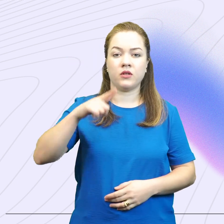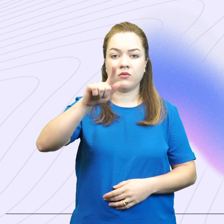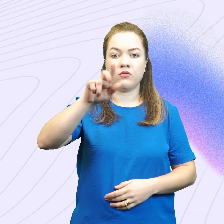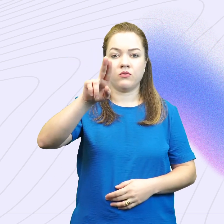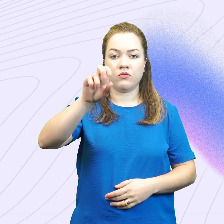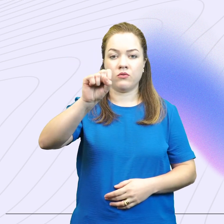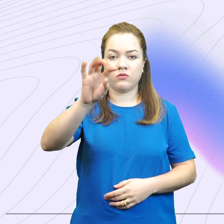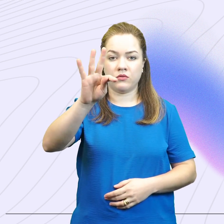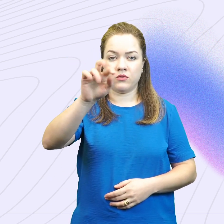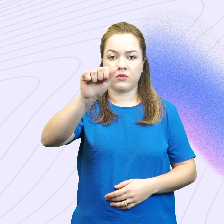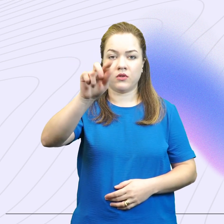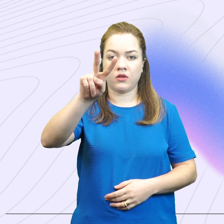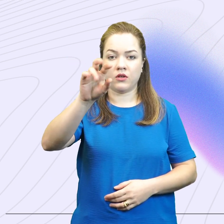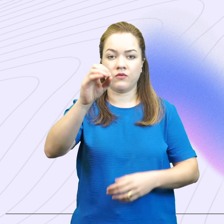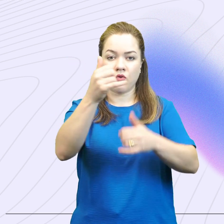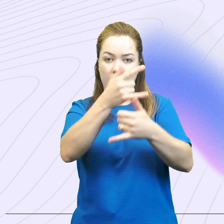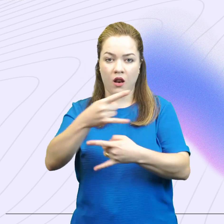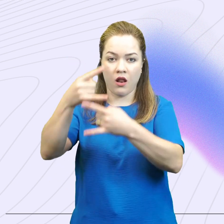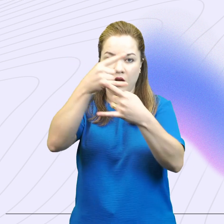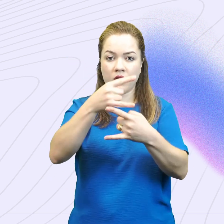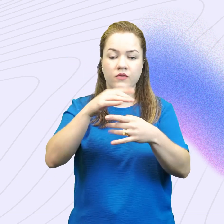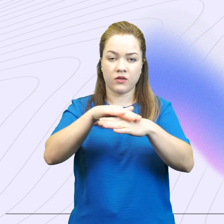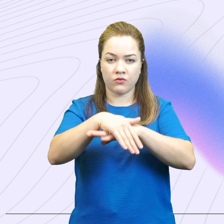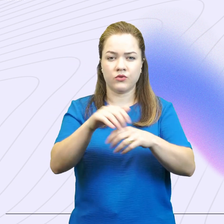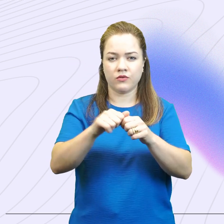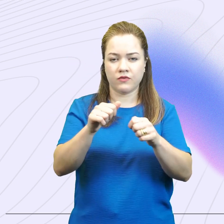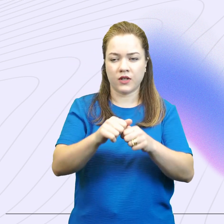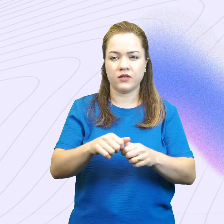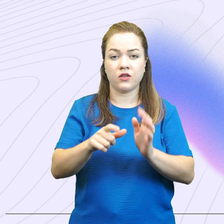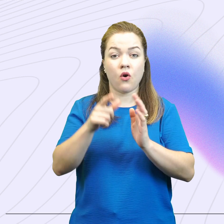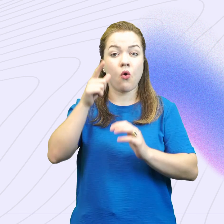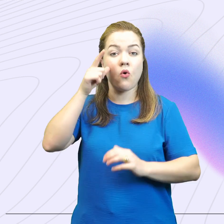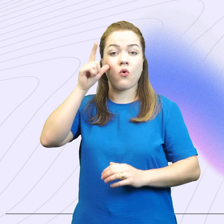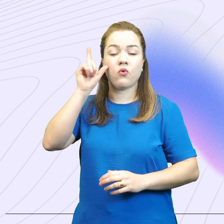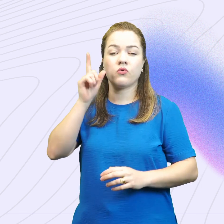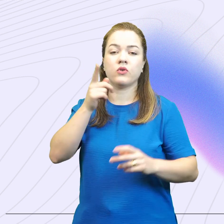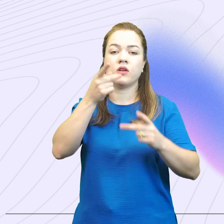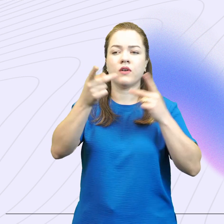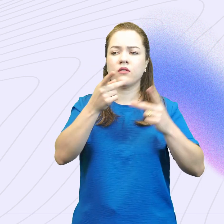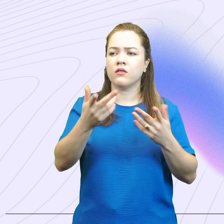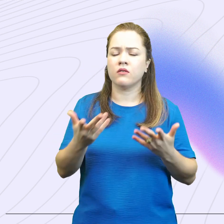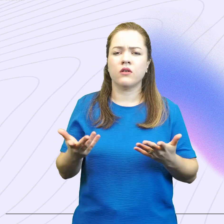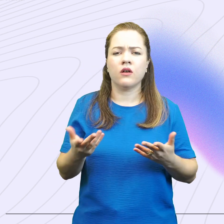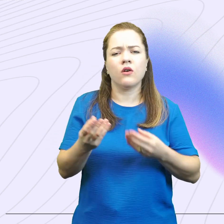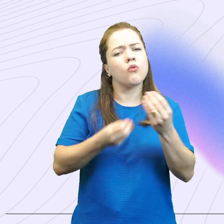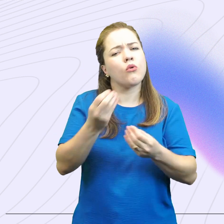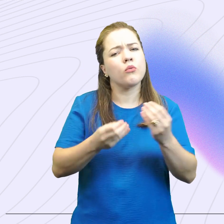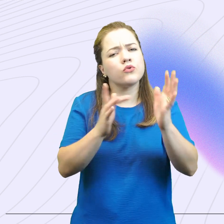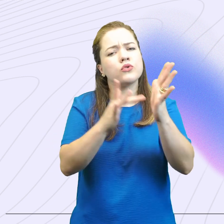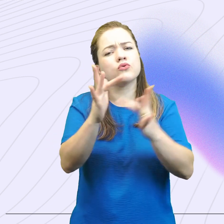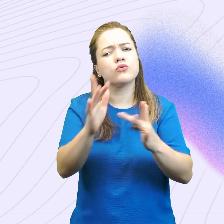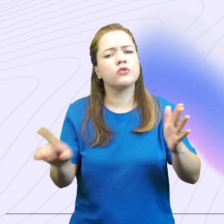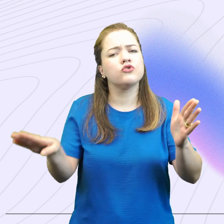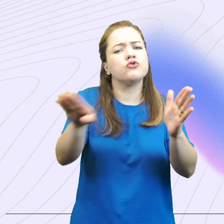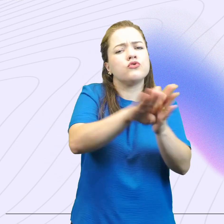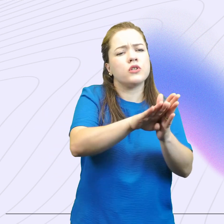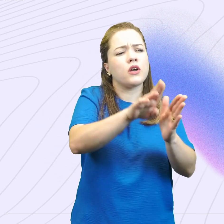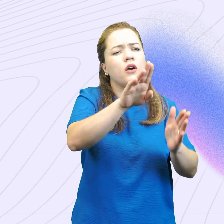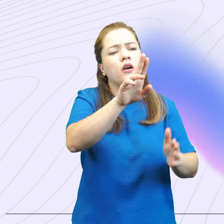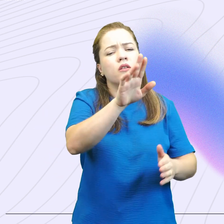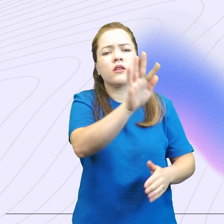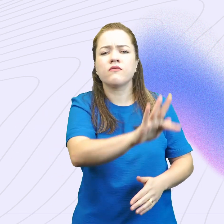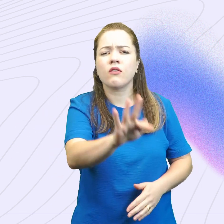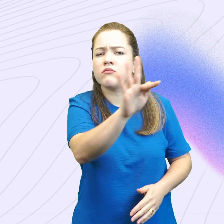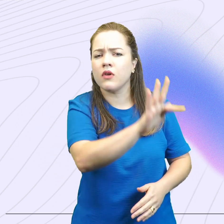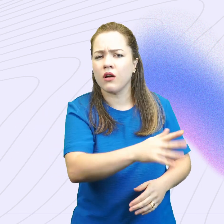falou algo muito sério, chamou muito minha atenção. Ele falou, como que Jesus vai para as universidades? Como que Jesus vai chegar até seu trabalho? Como que Jesus